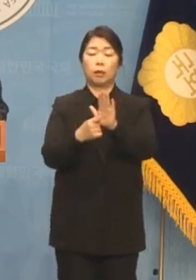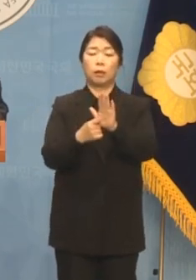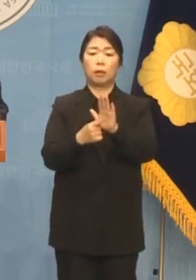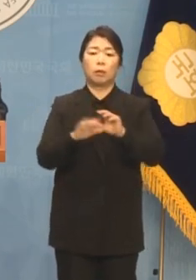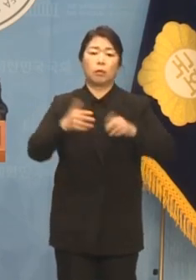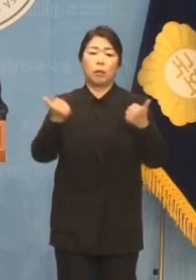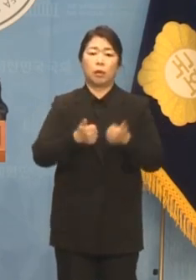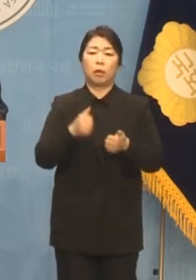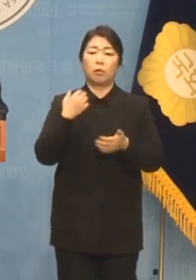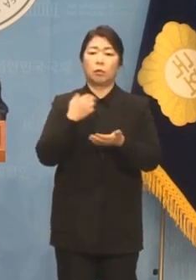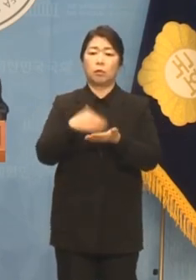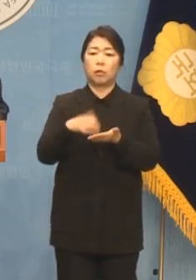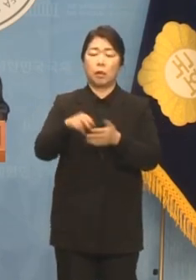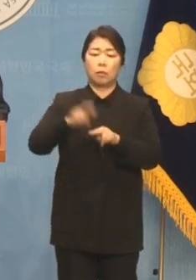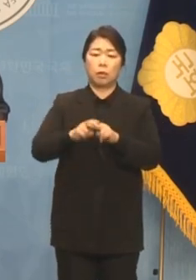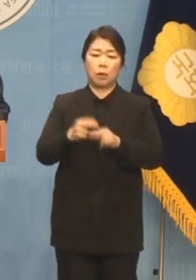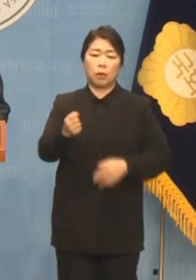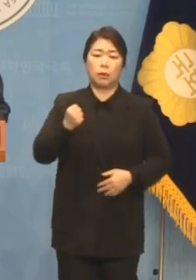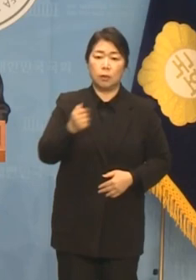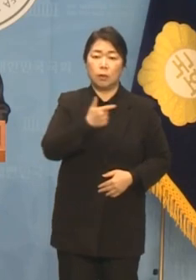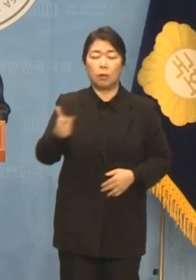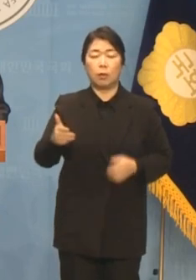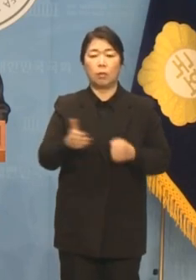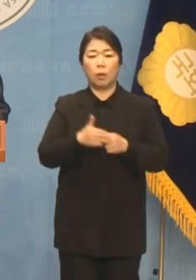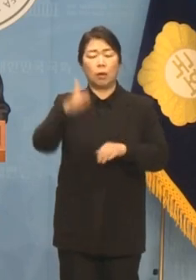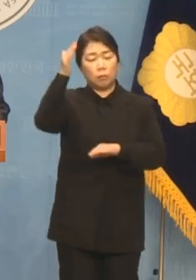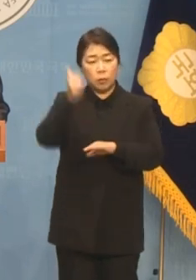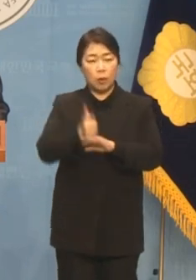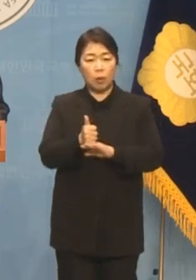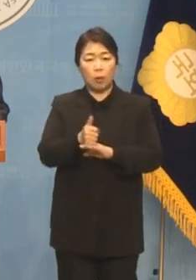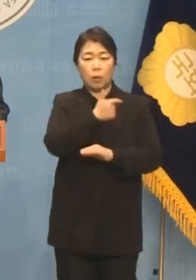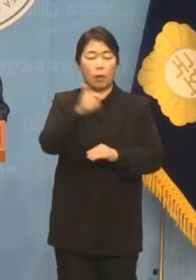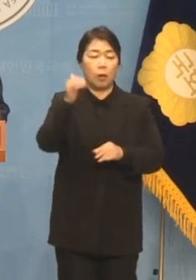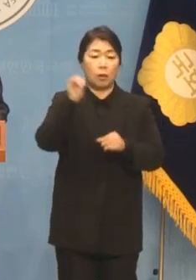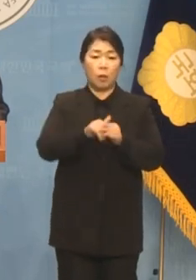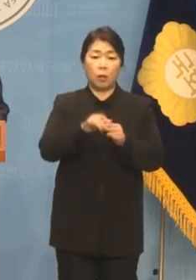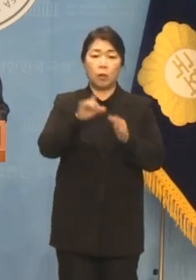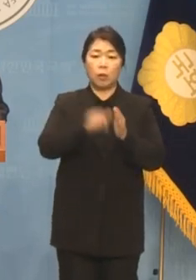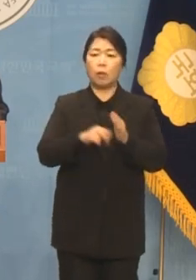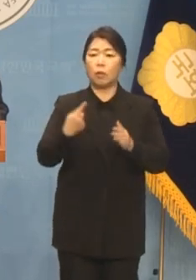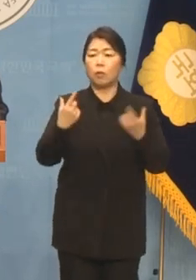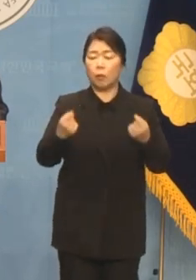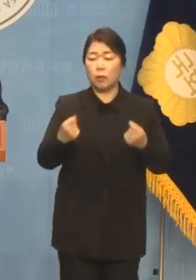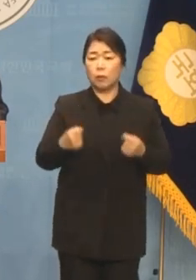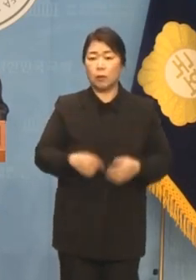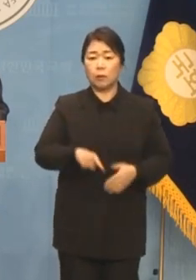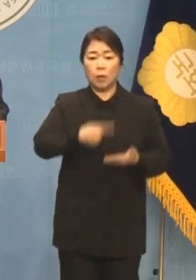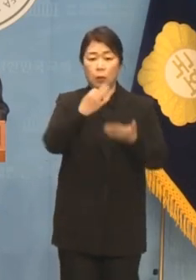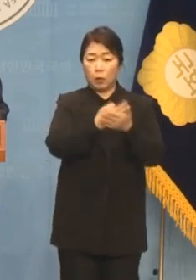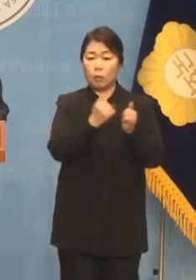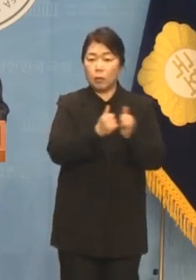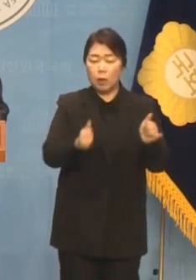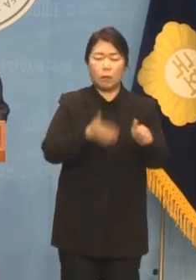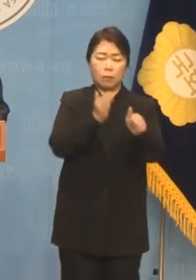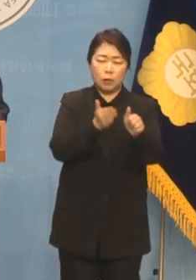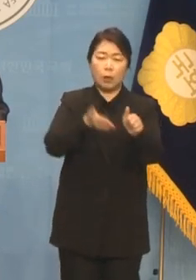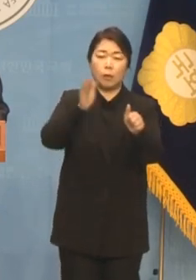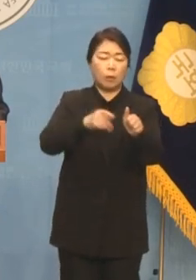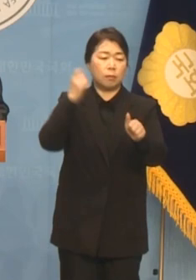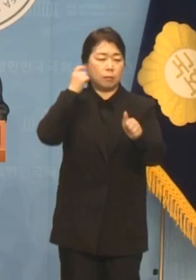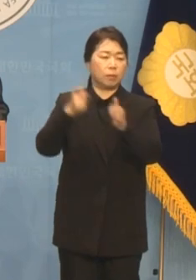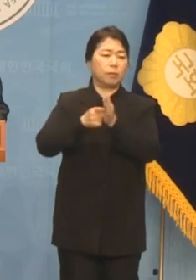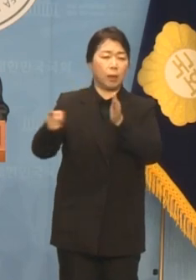앞세워 강행 처리하였고 이후 대선에서도 소상공인 자영업자들의 간절한 요청도 묵살한